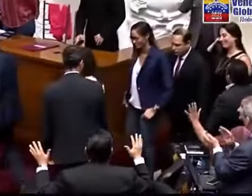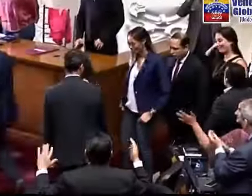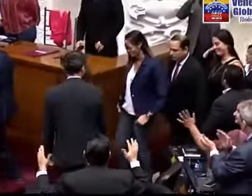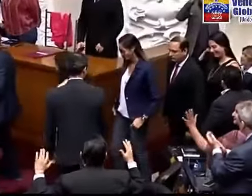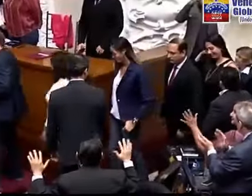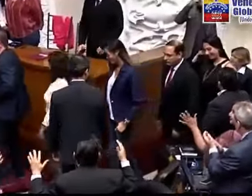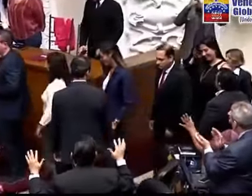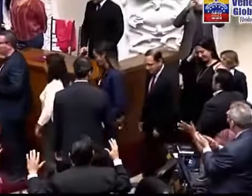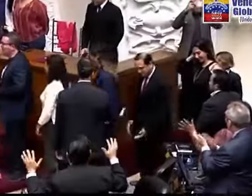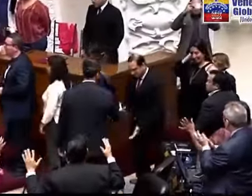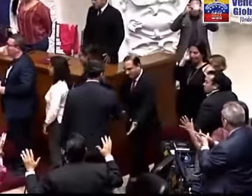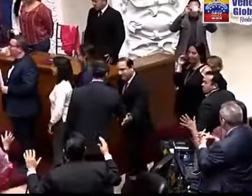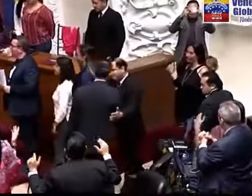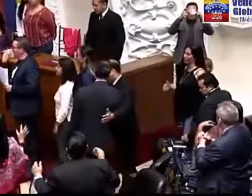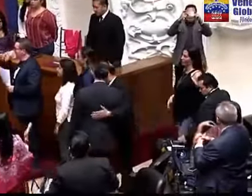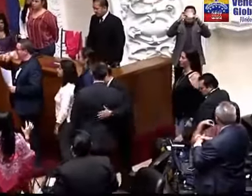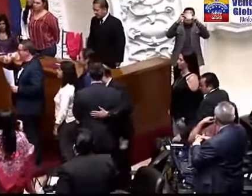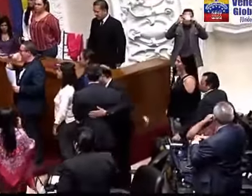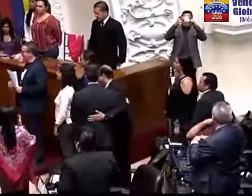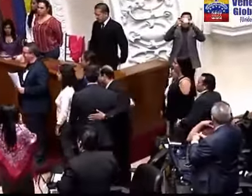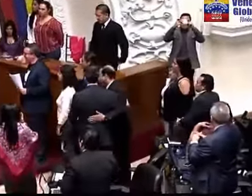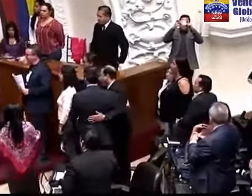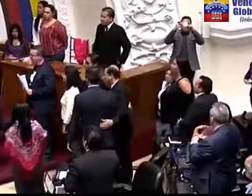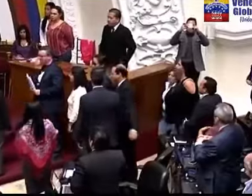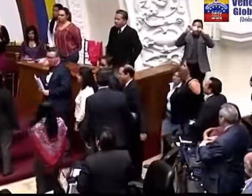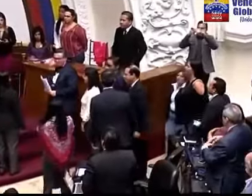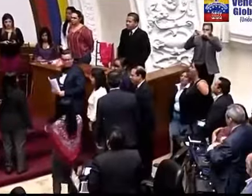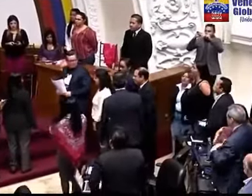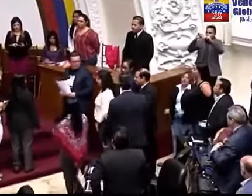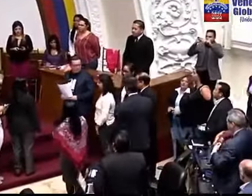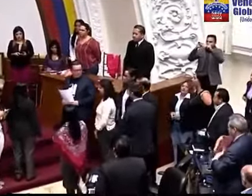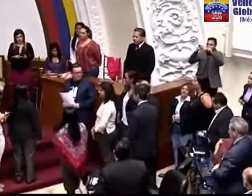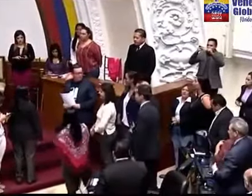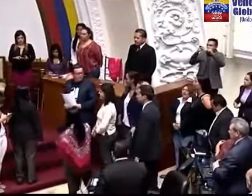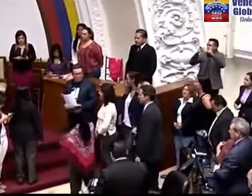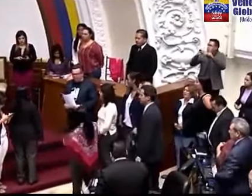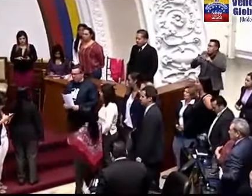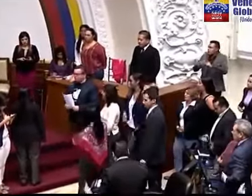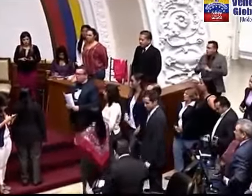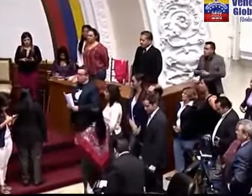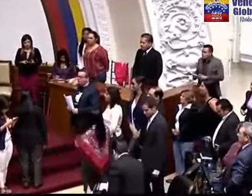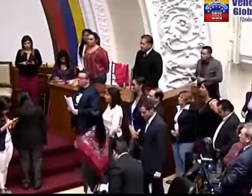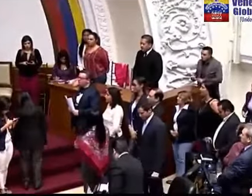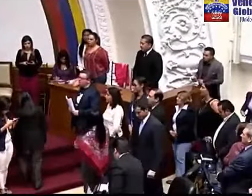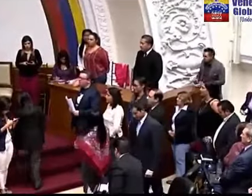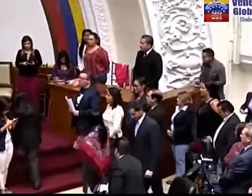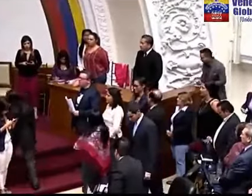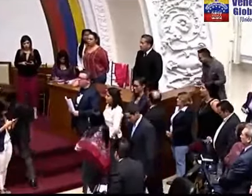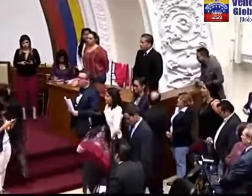mujeres luchadores por los beneficios y los derechos que garantizan nuestra Constitución y que esos mismos que vilipendiaron